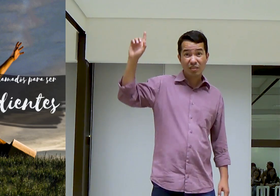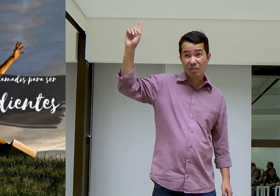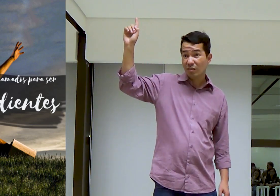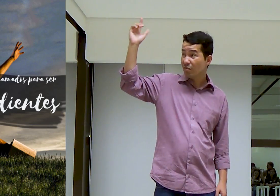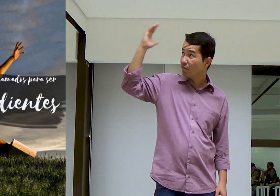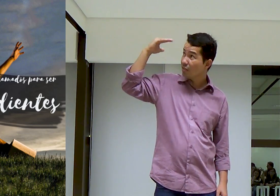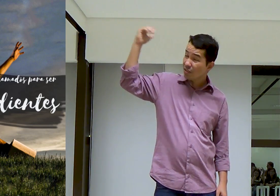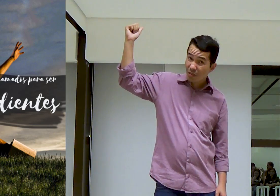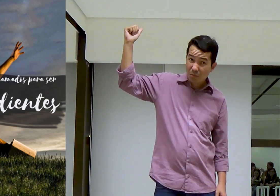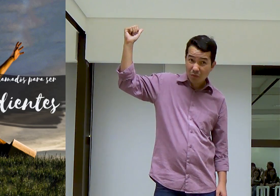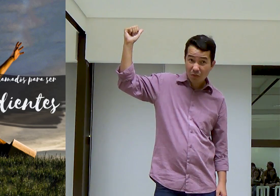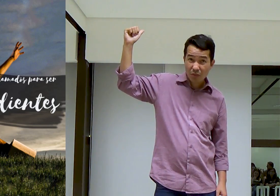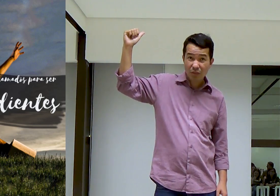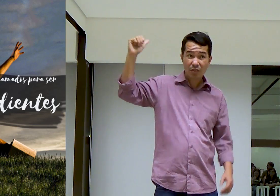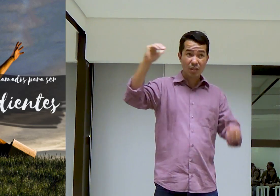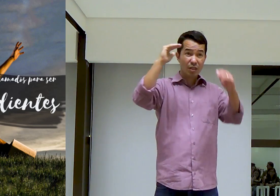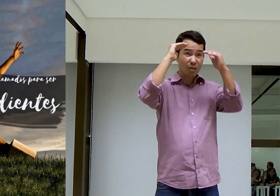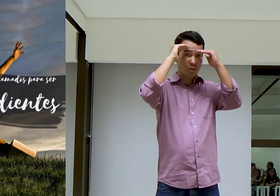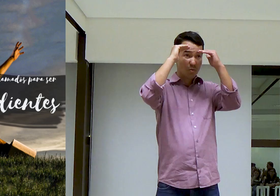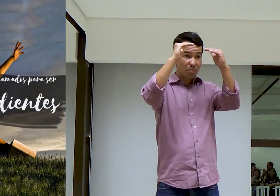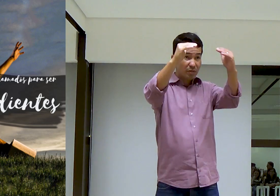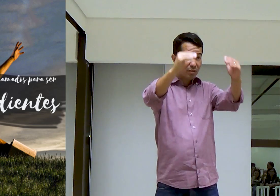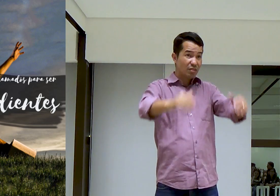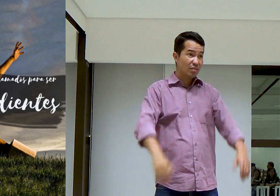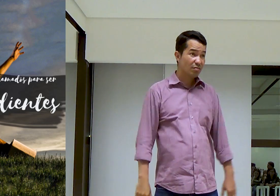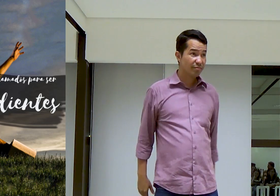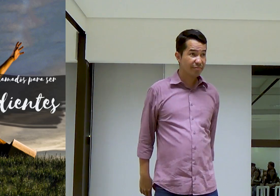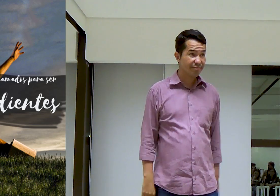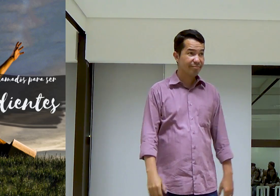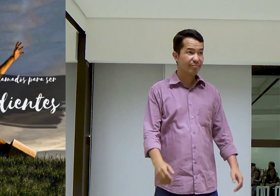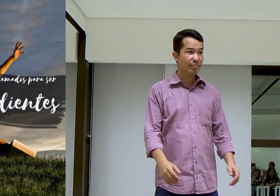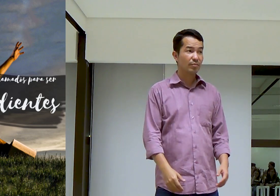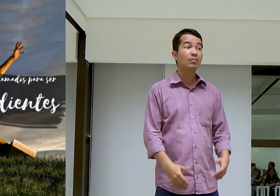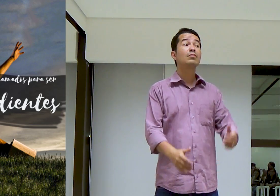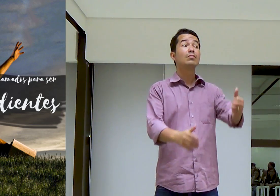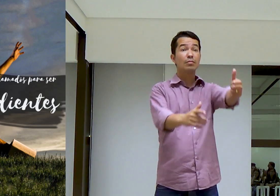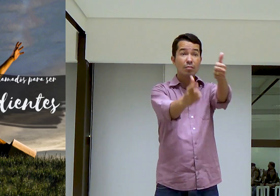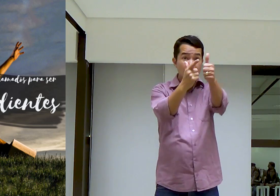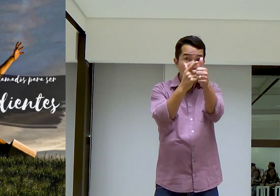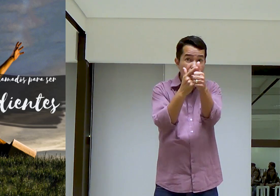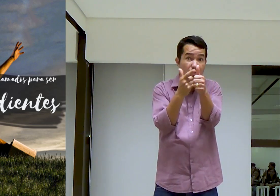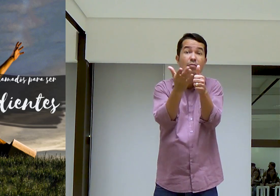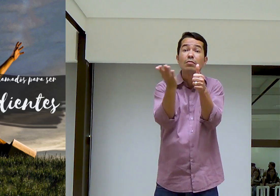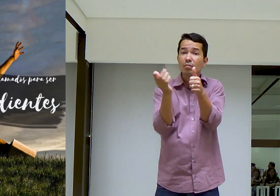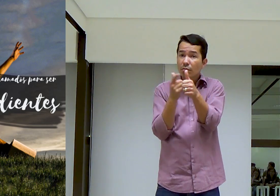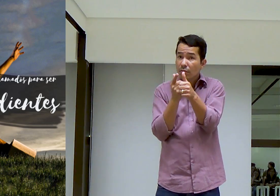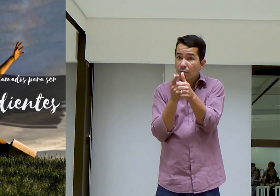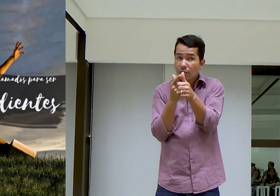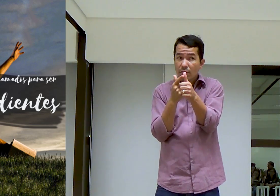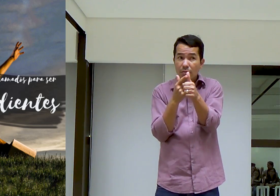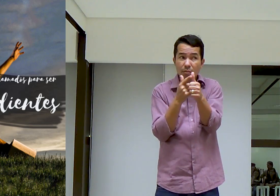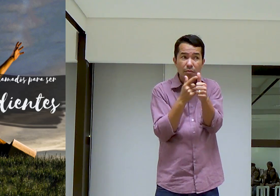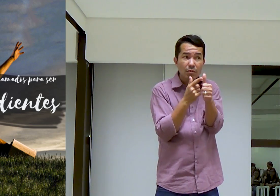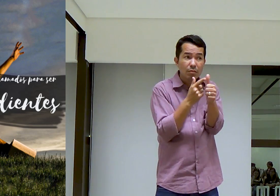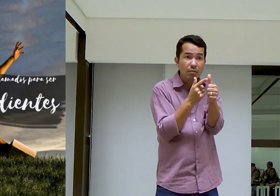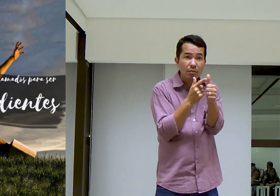Somos chamados, escolhidos para sermos obedientes. Então, primeiro, o que a gente é